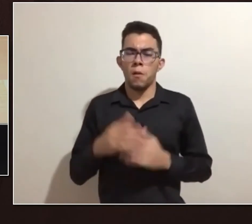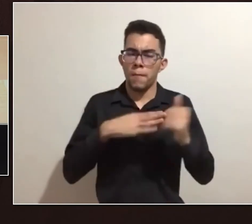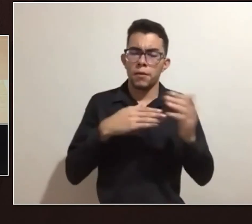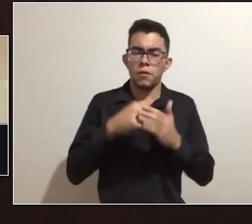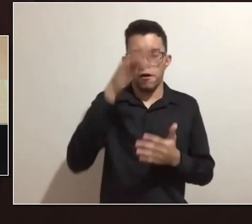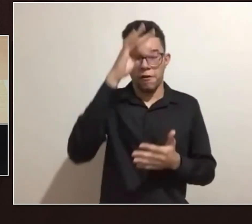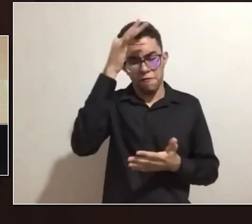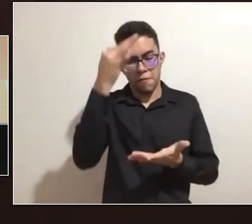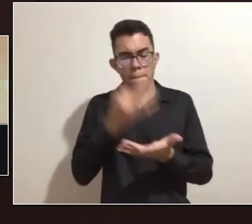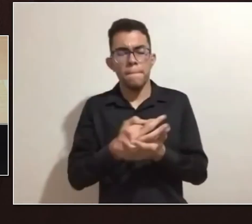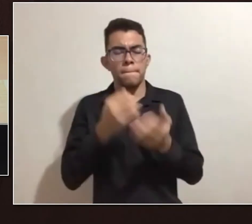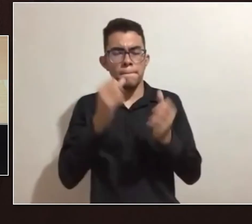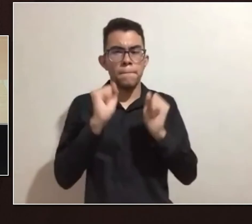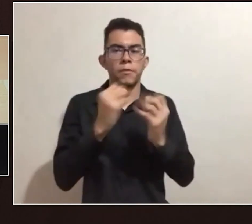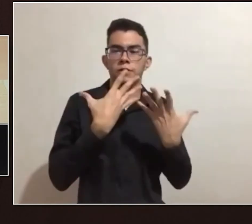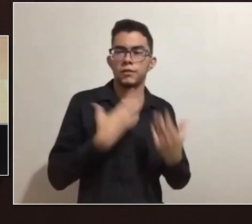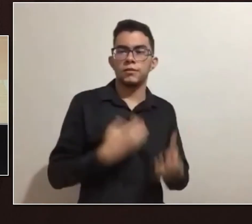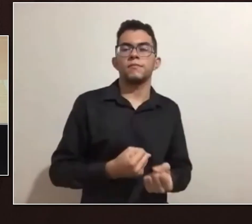A fé é para todos.